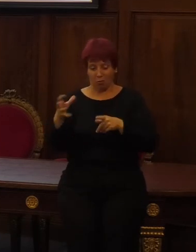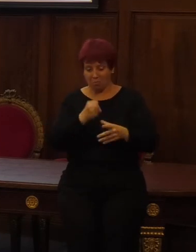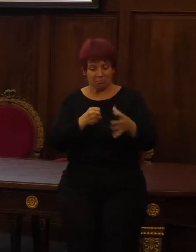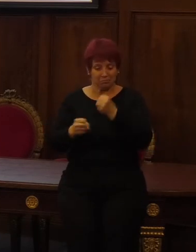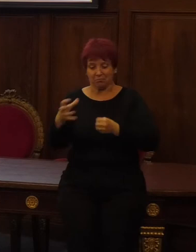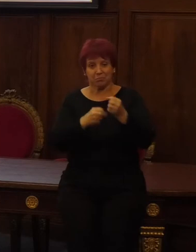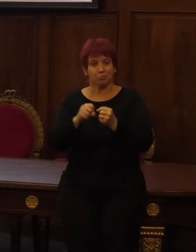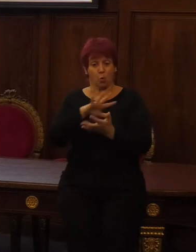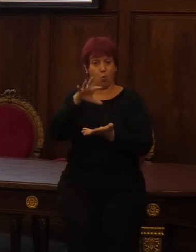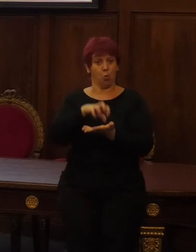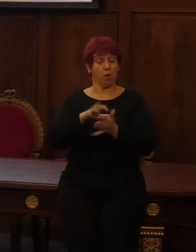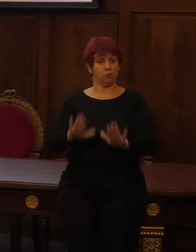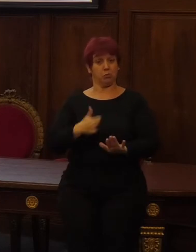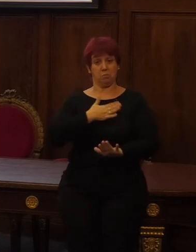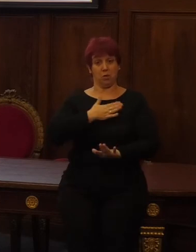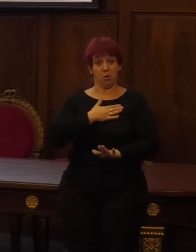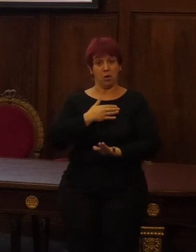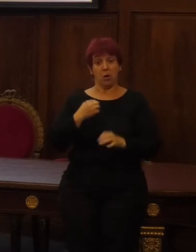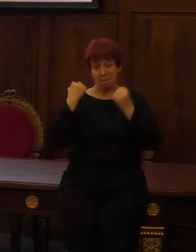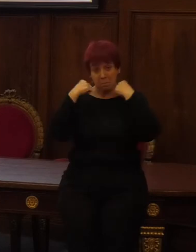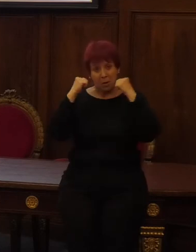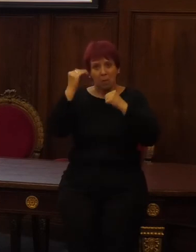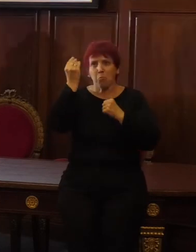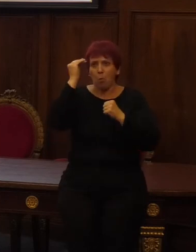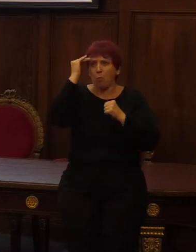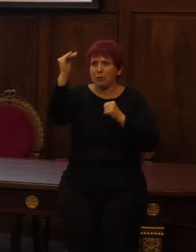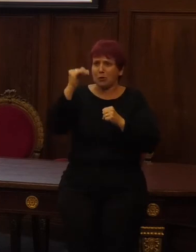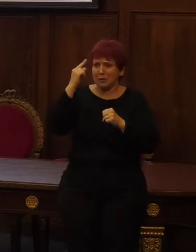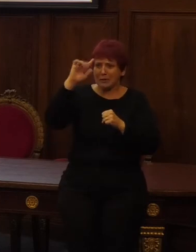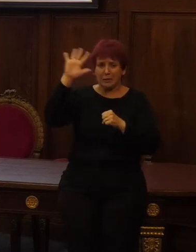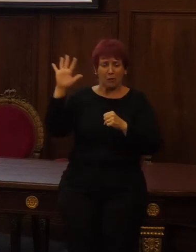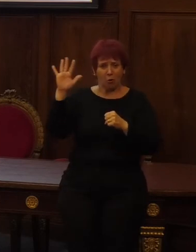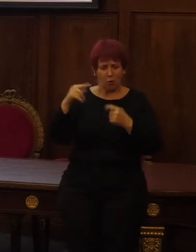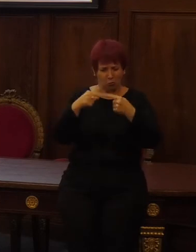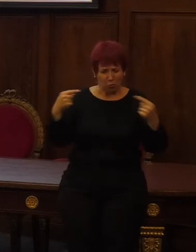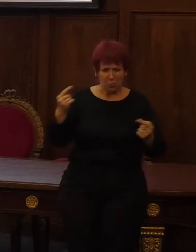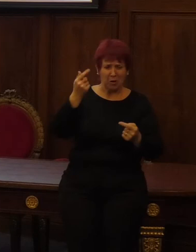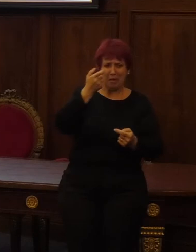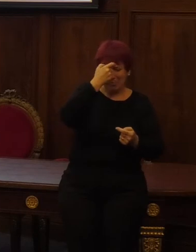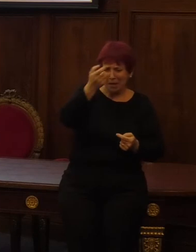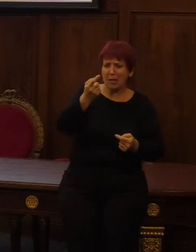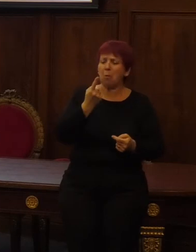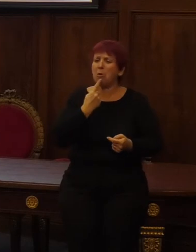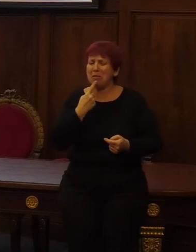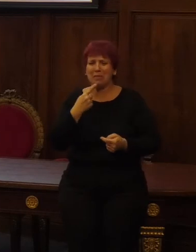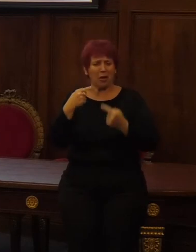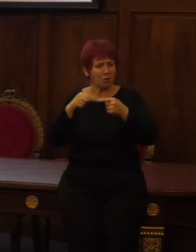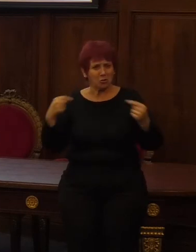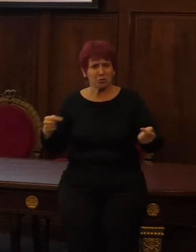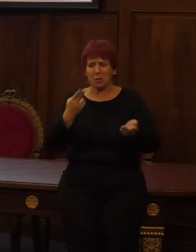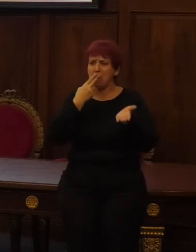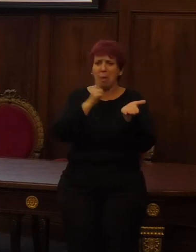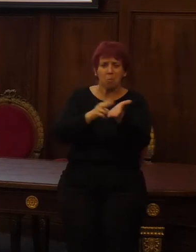espacio. El ejercicio profesional y la práctica profesional, los procedimientos, las técnicas, las políticas sanitarias,